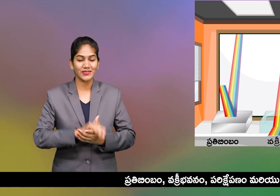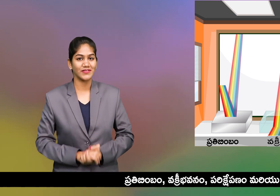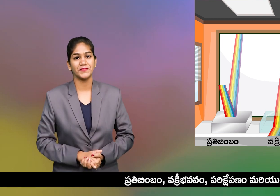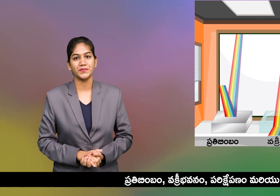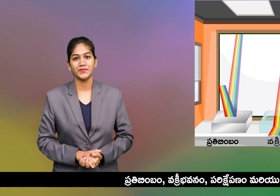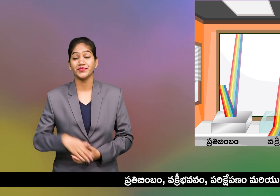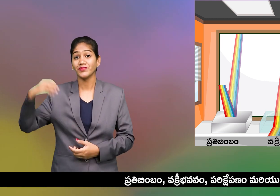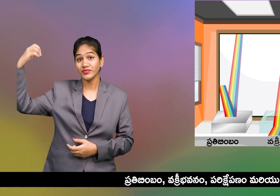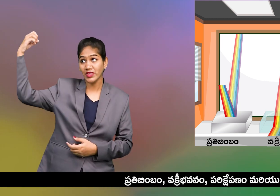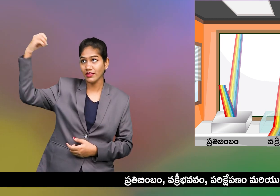ప్రతిబింబం,